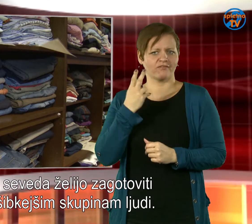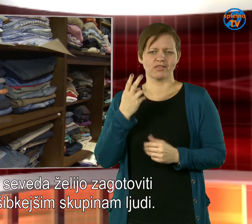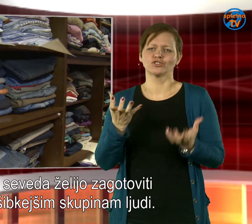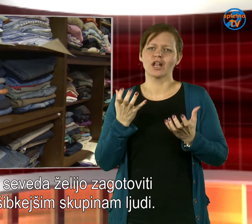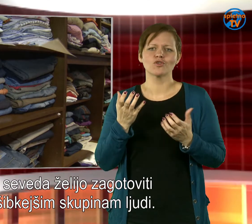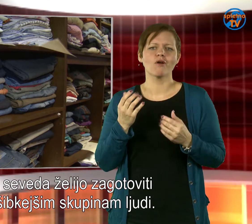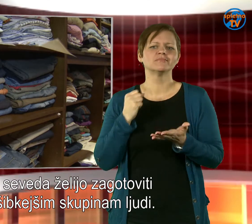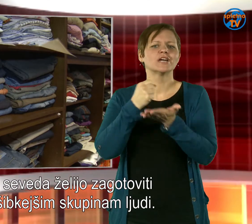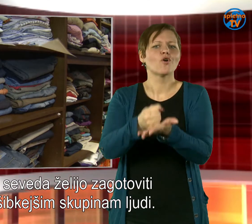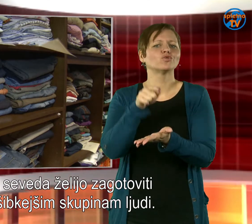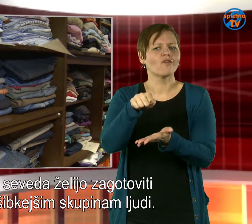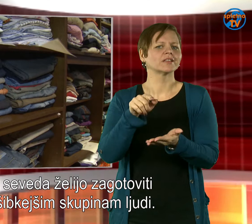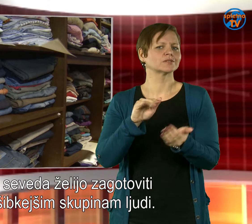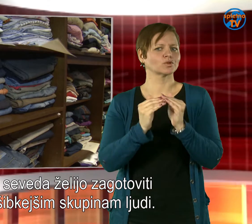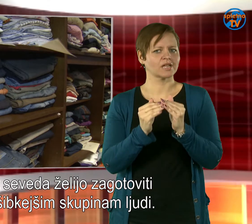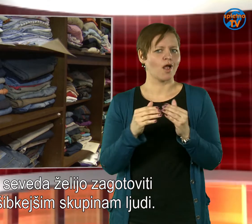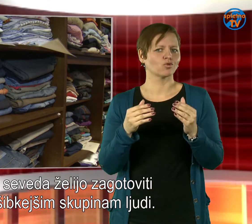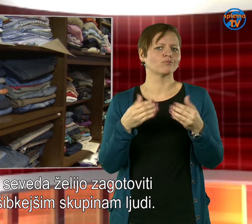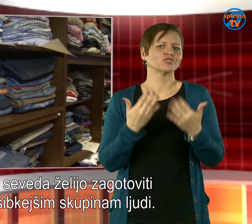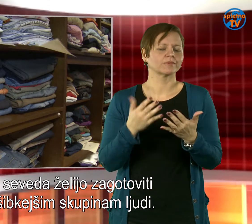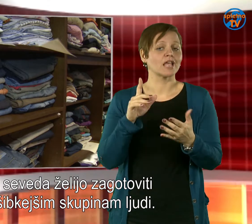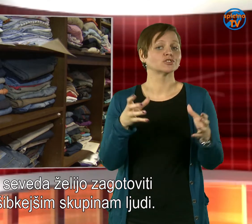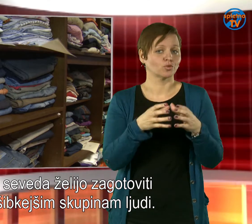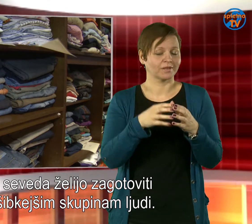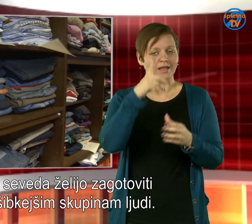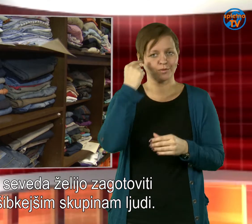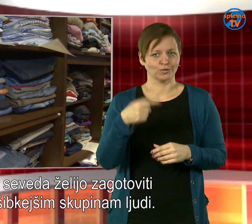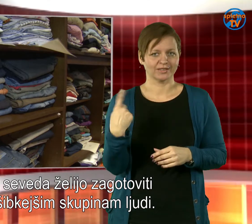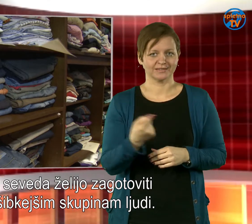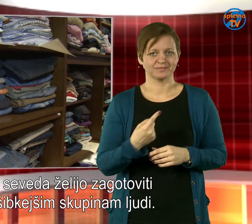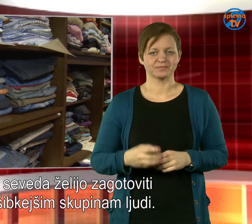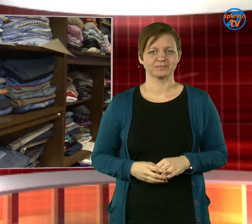Prednost seveda želijo zagotoviti socialno šibkejšim skupinam ljudi.